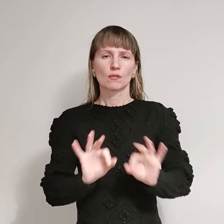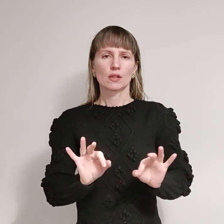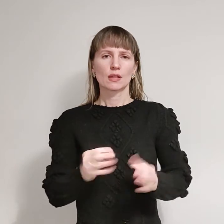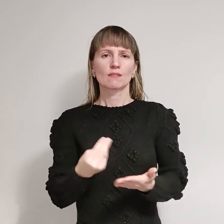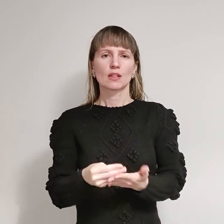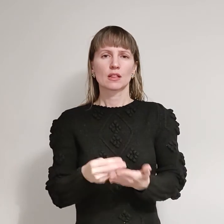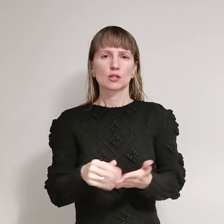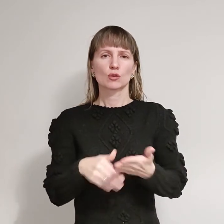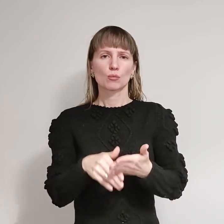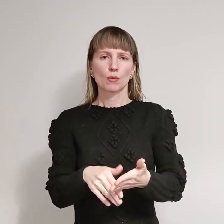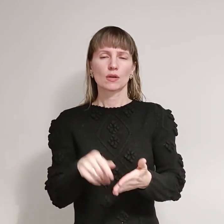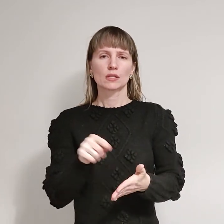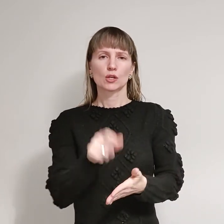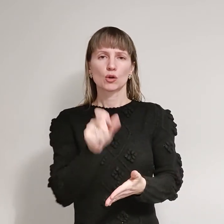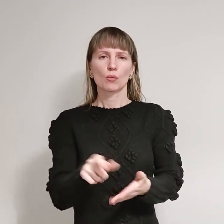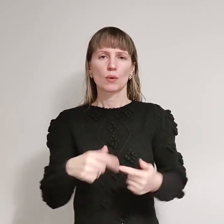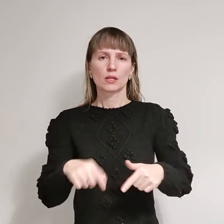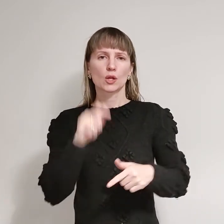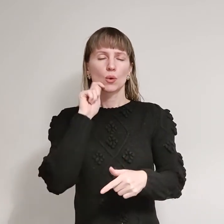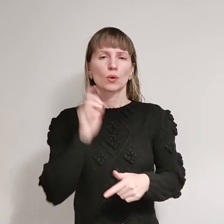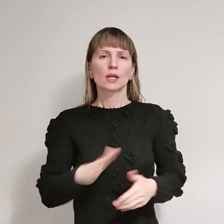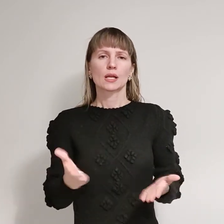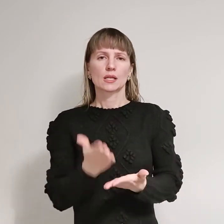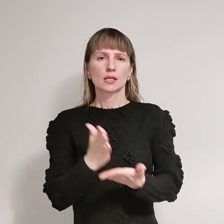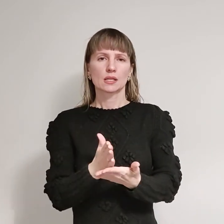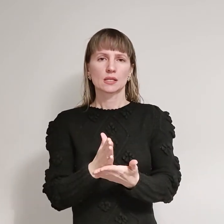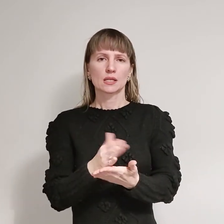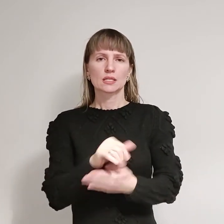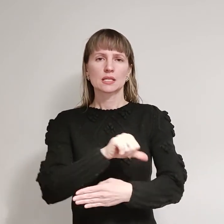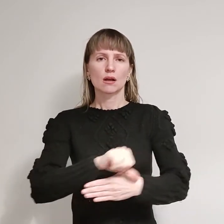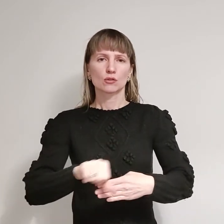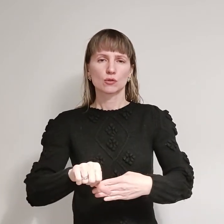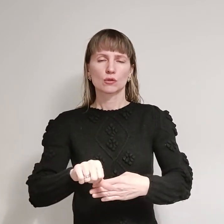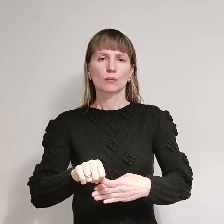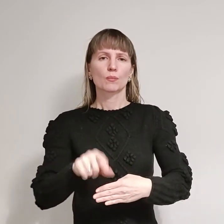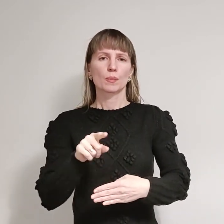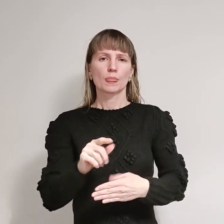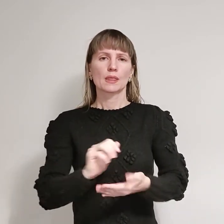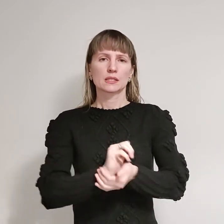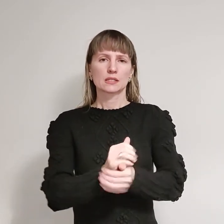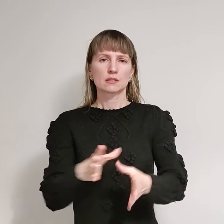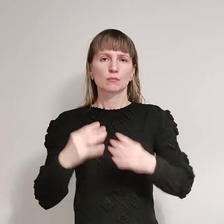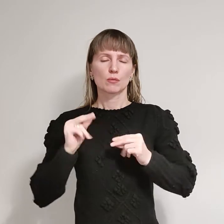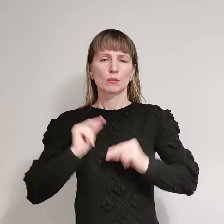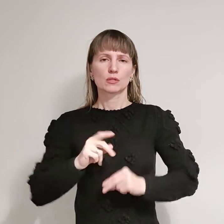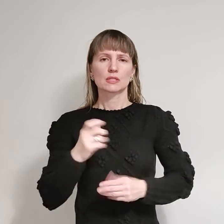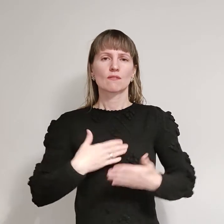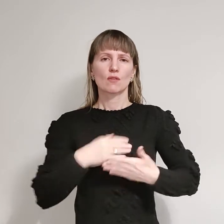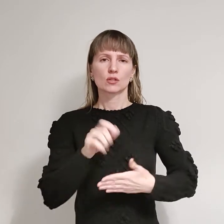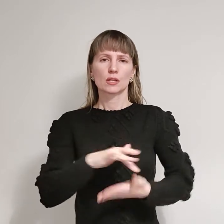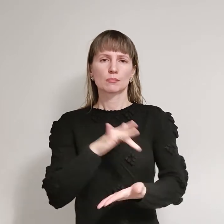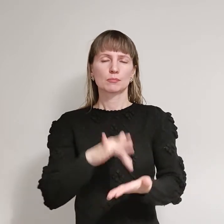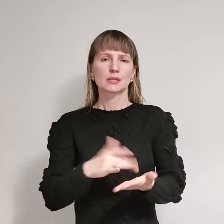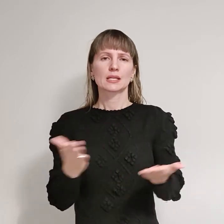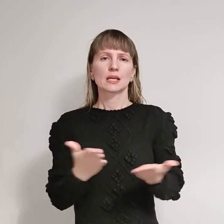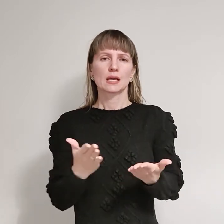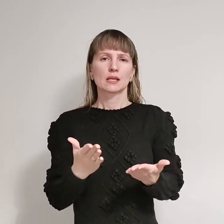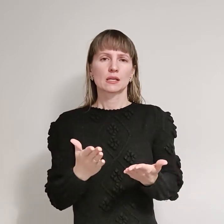фінансово допомагають ті громадяни країни, які знаходяться за кордоном. Також вони тісно співпрацюють з волонтерами міста, які скеровують їхні